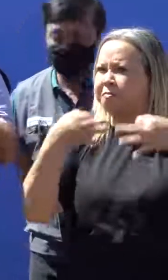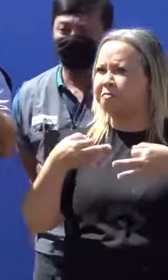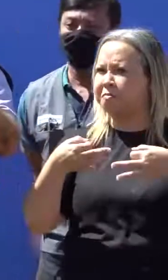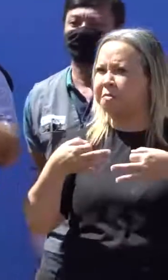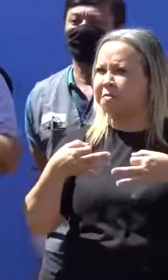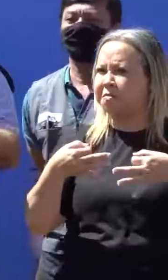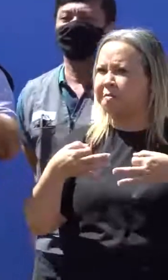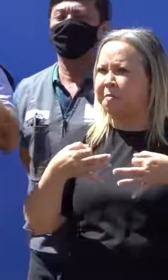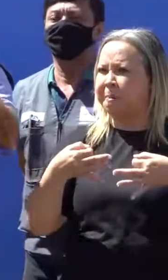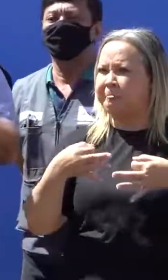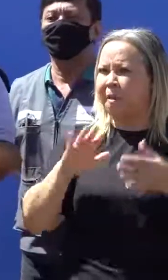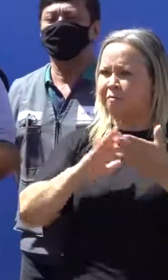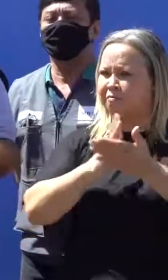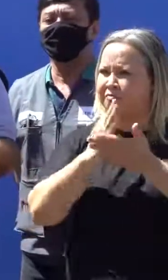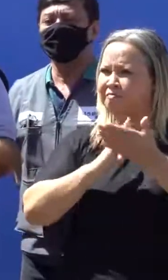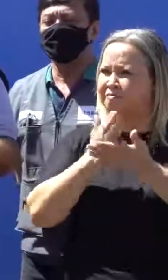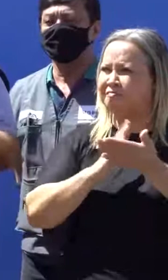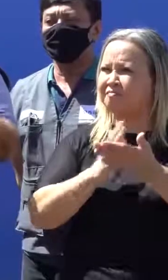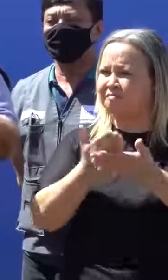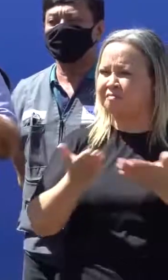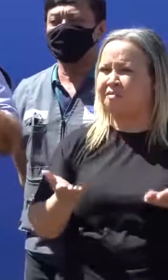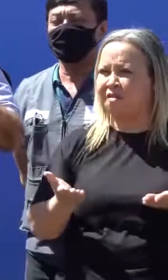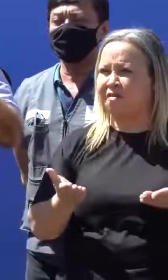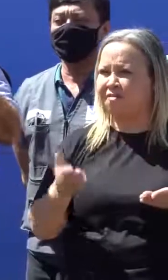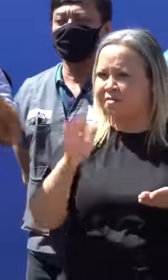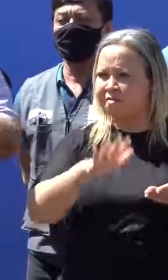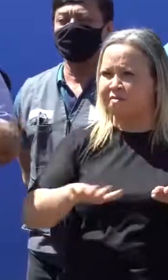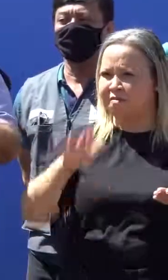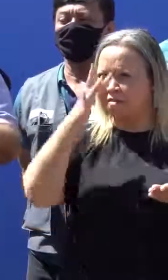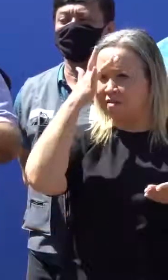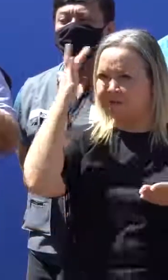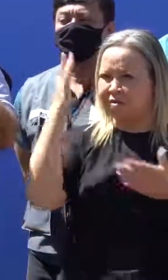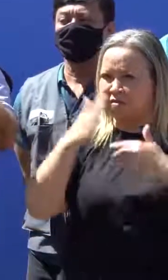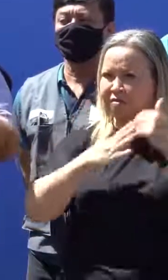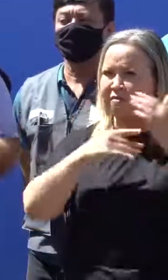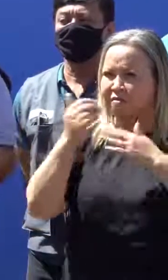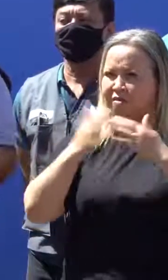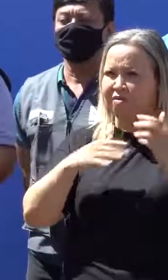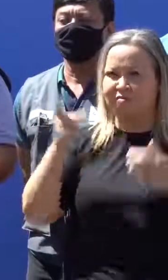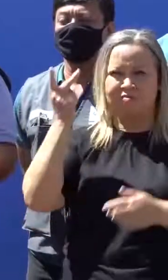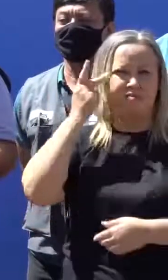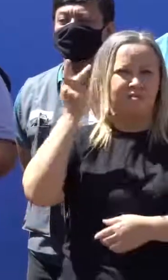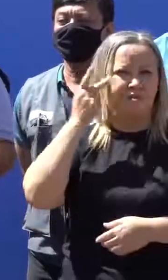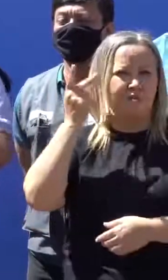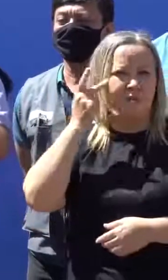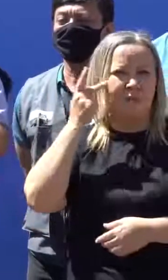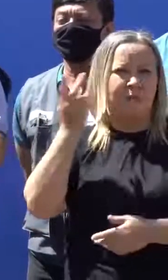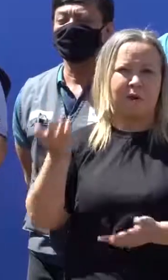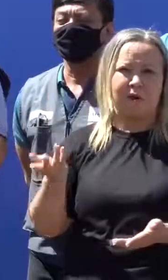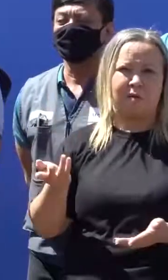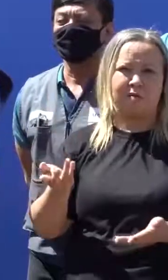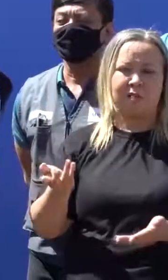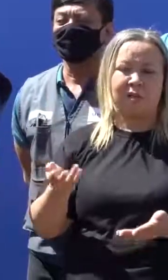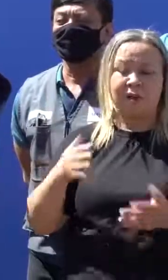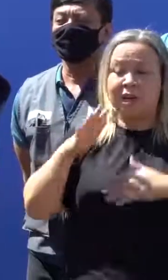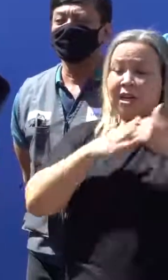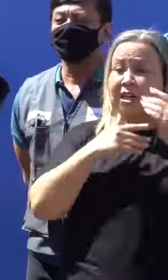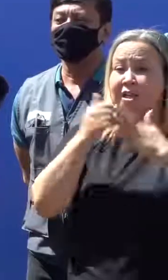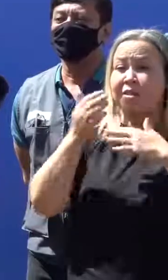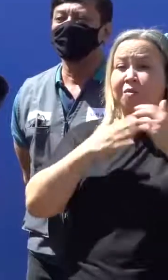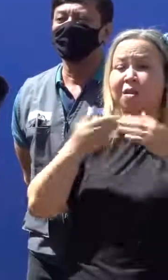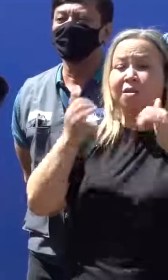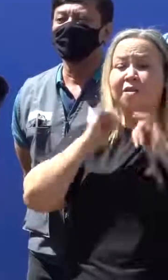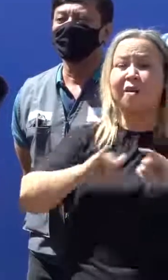até uma litigância de má-fé por parte do Executivo do Estado de São Paulo, porque, do ponto de vista prático, eles